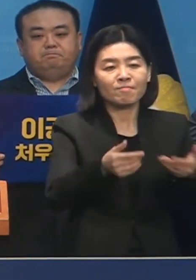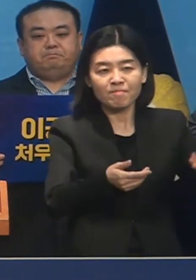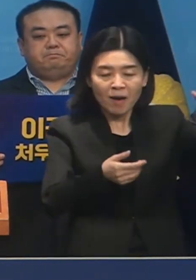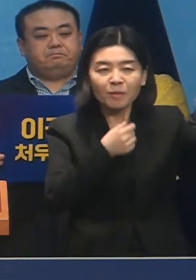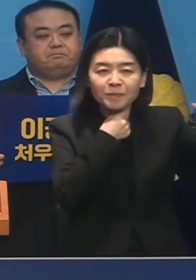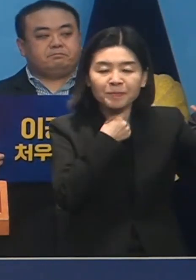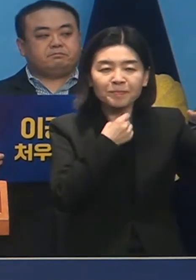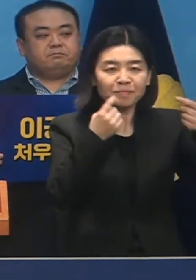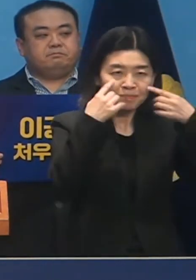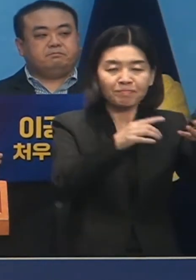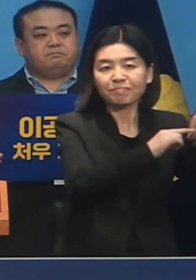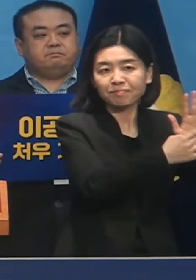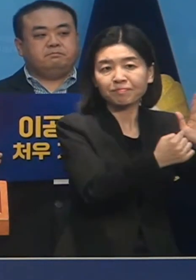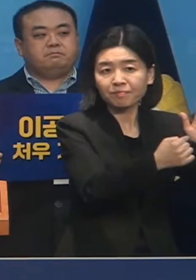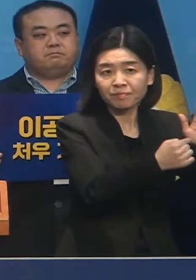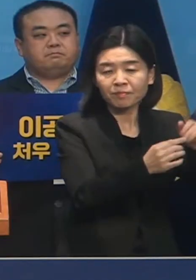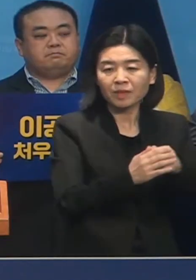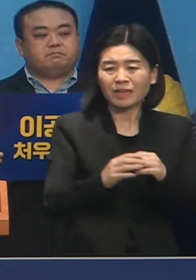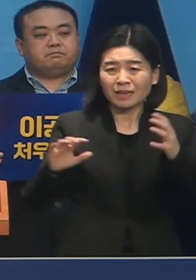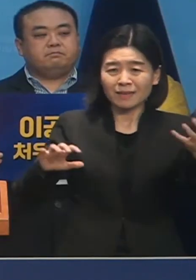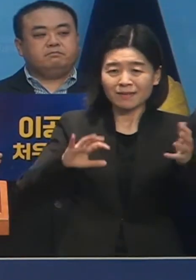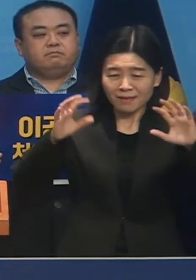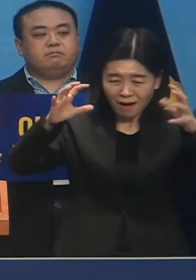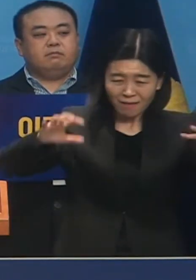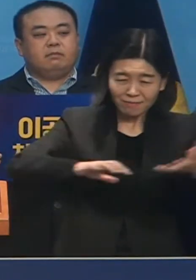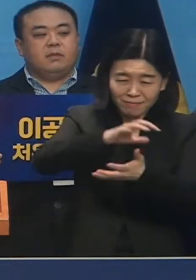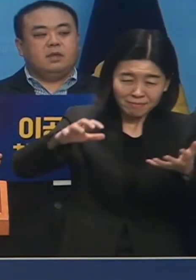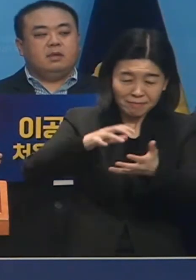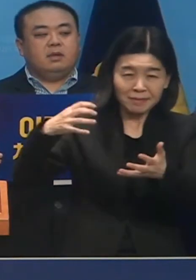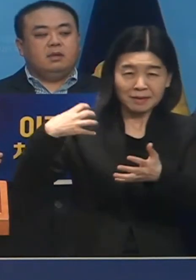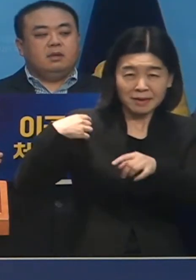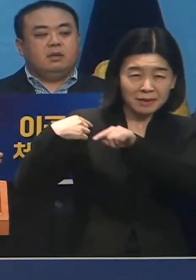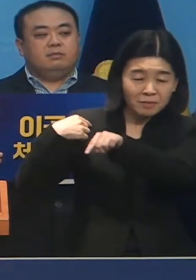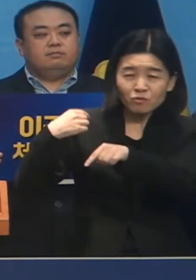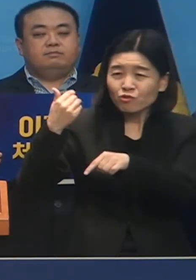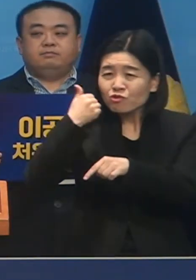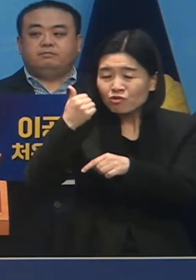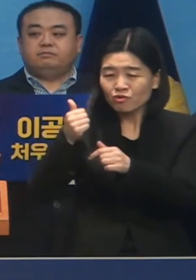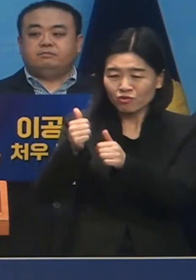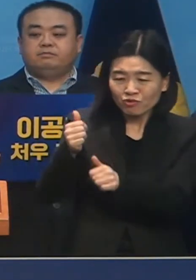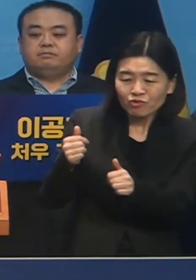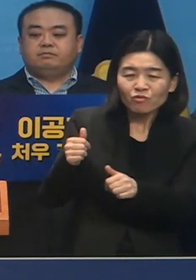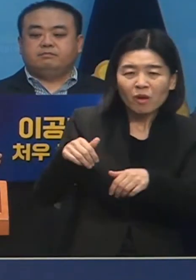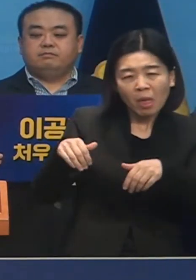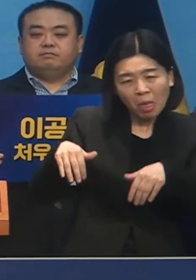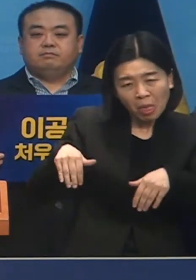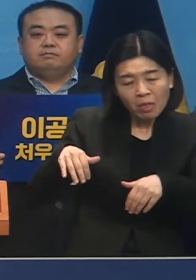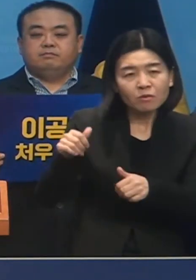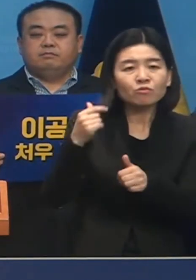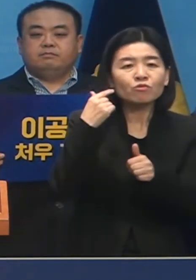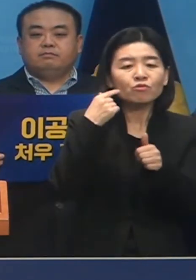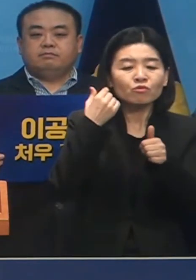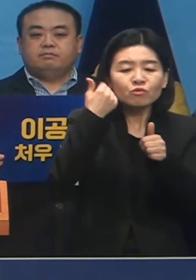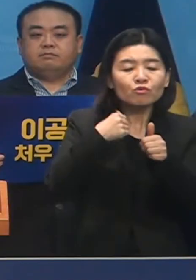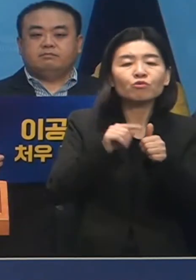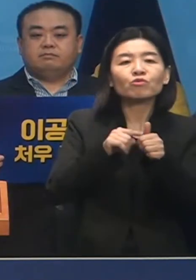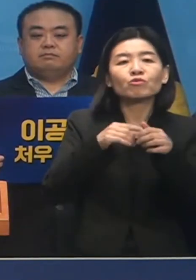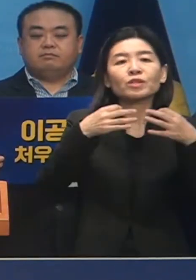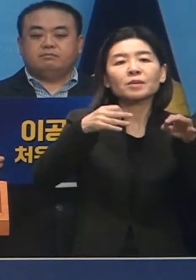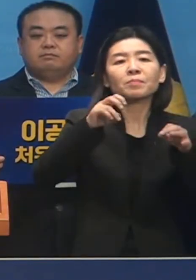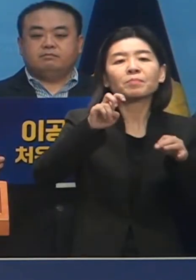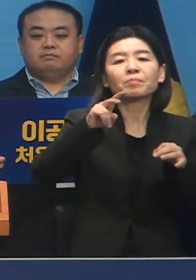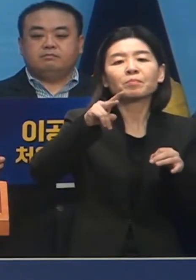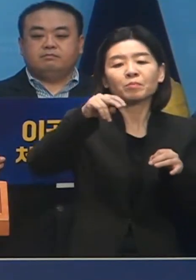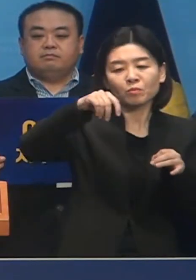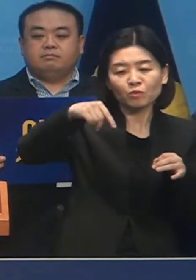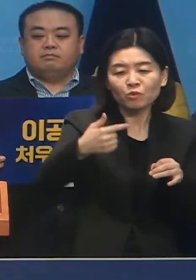그러나 내란의 책임을 지기는커녕 윤석열 아바타인지 전광훈 아바타인지 모르는 김문수